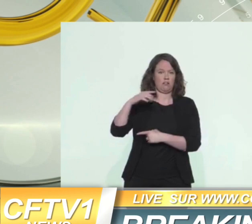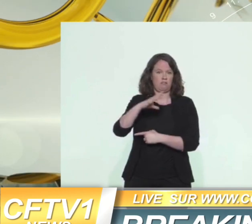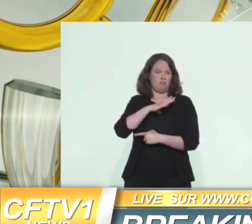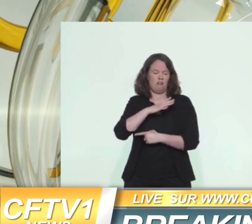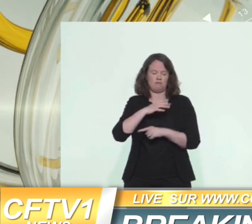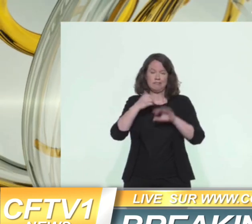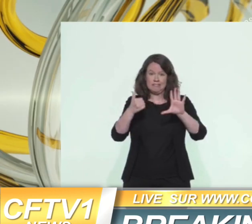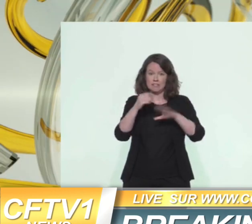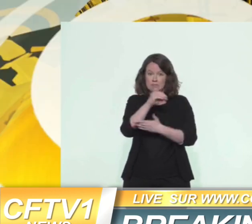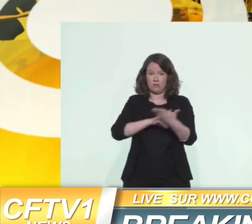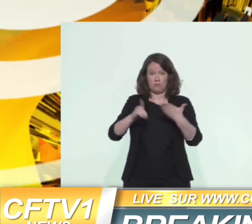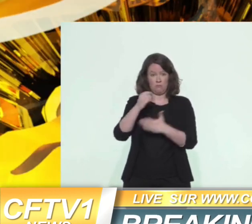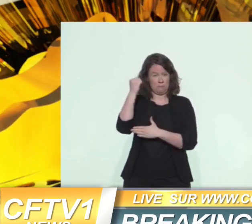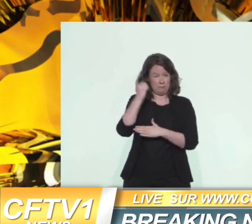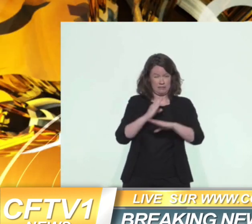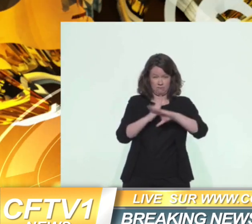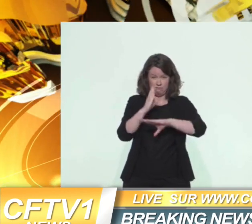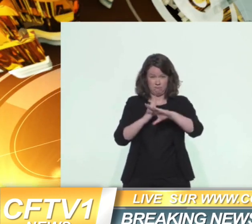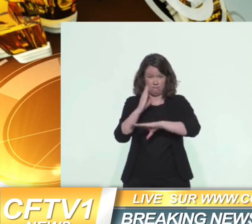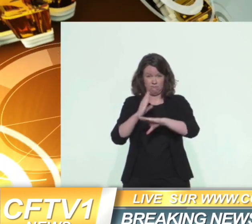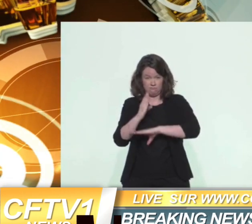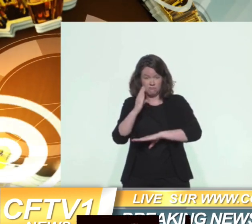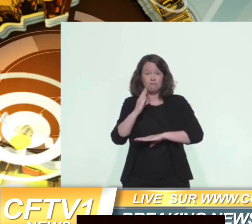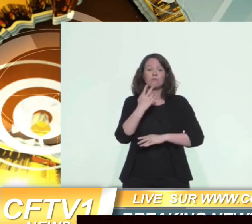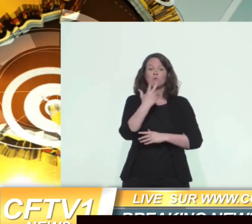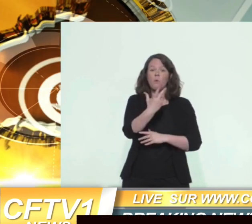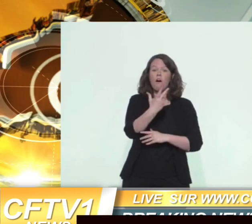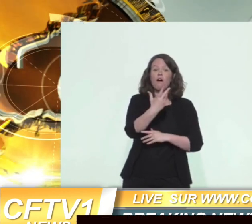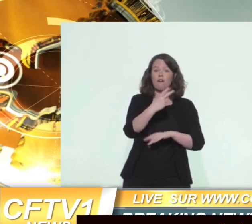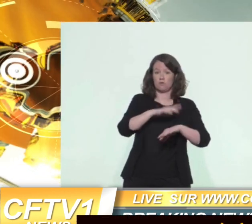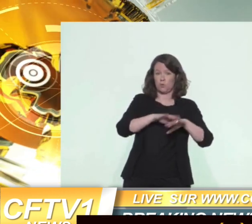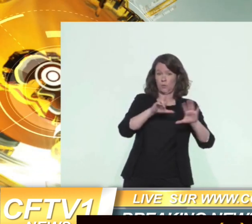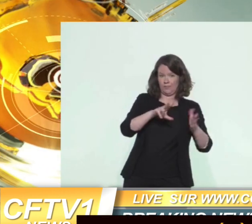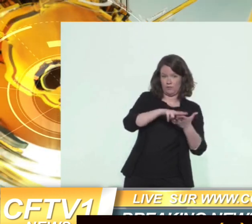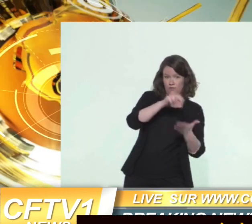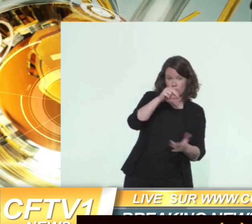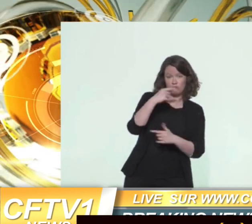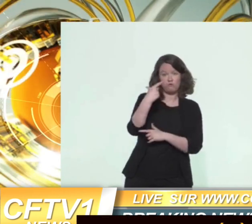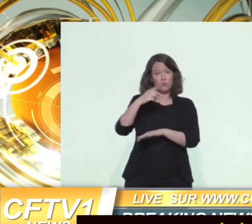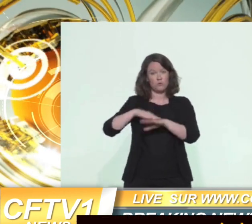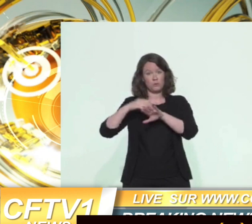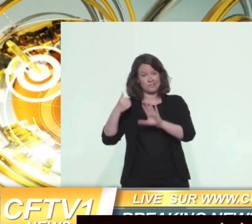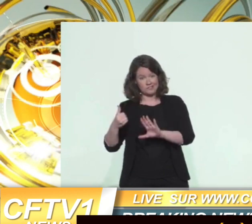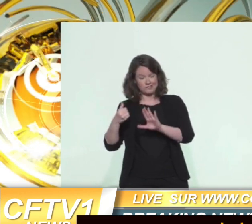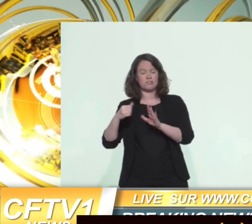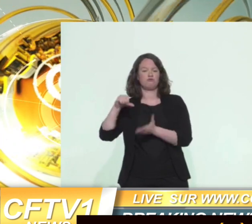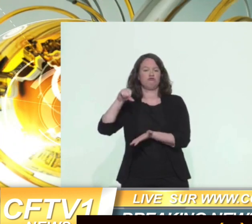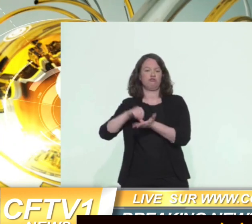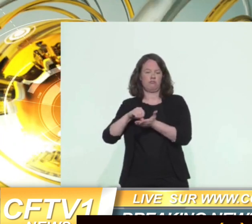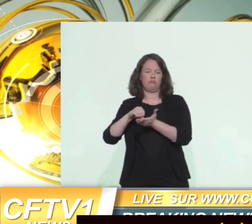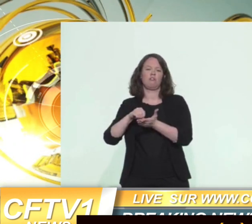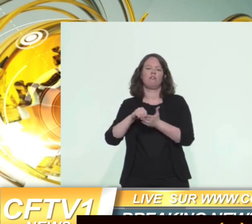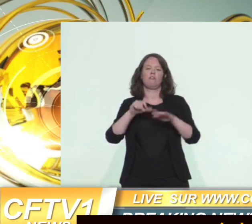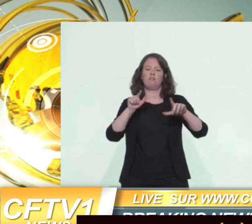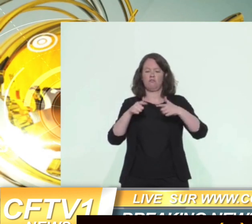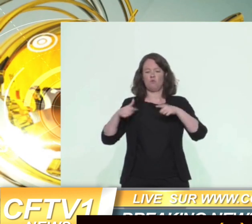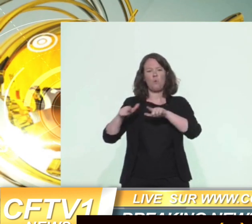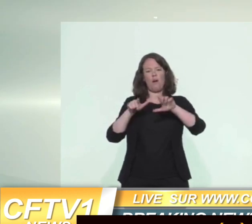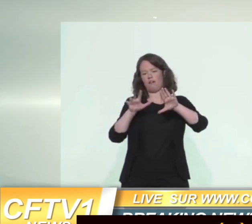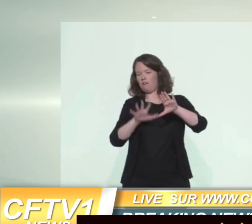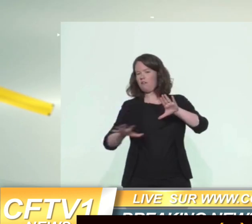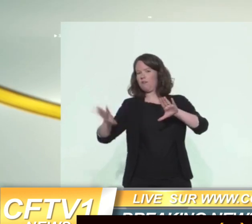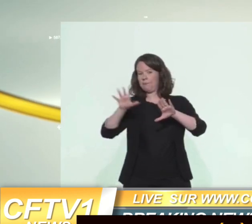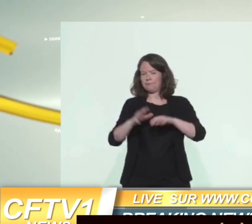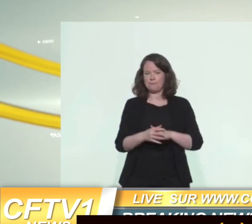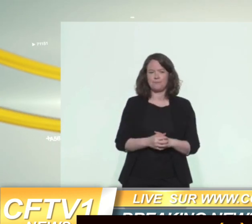dont 3 sur 8 sont en Île-de-France et 2 sur 6 en Centre-Val de Loire. Vous savez que nous avons accès aussi,